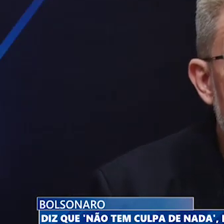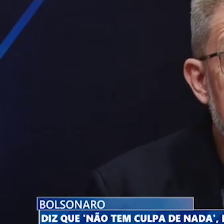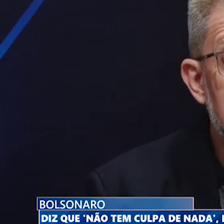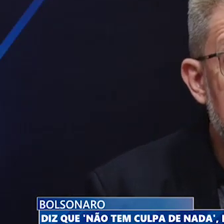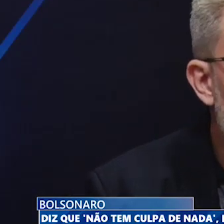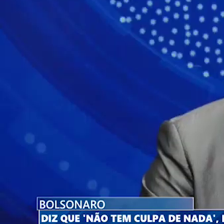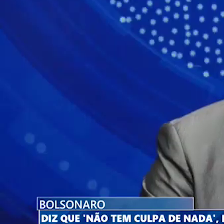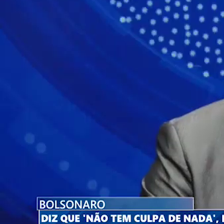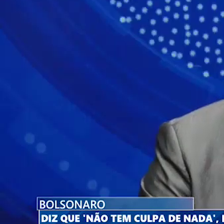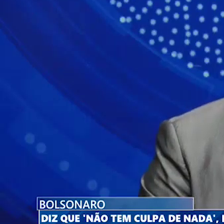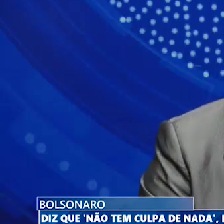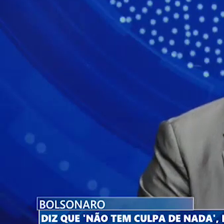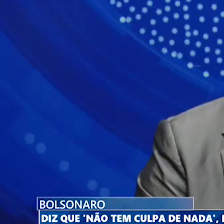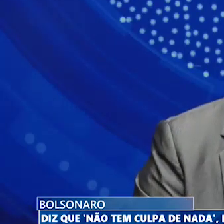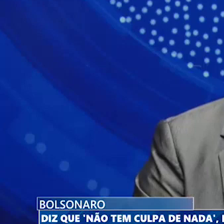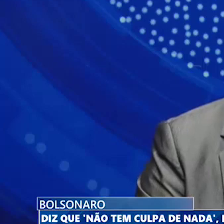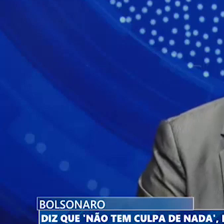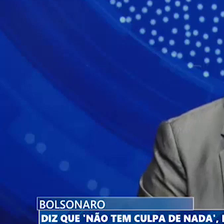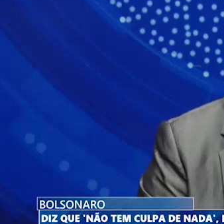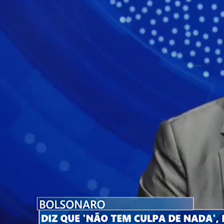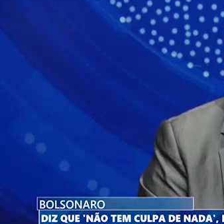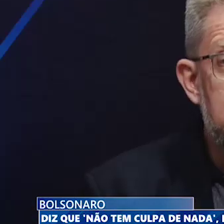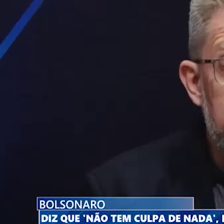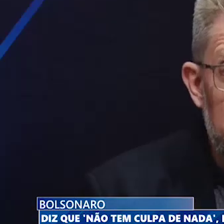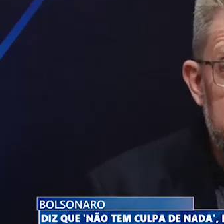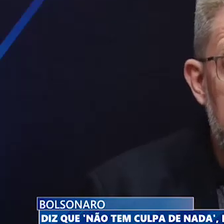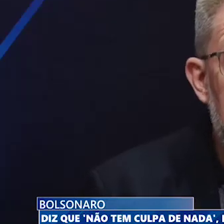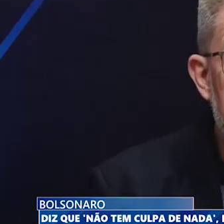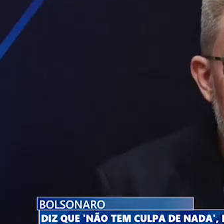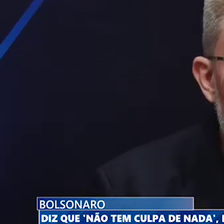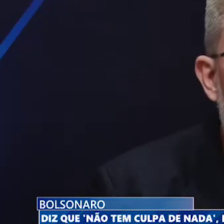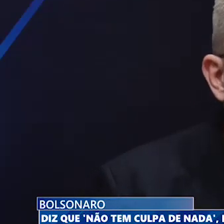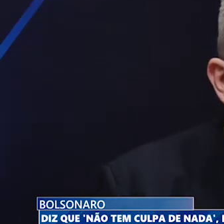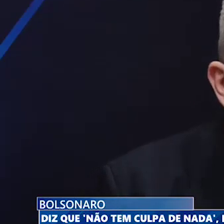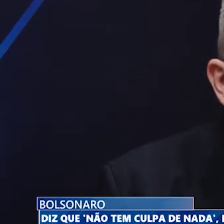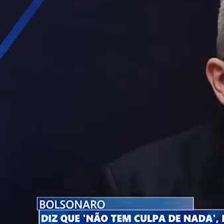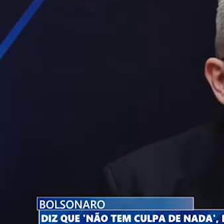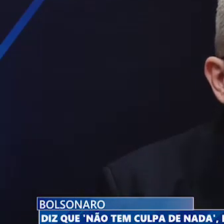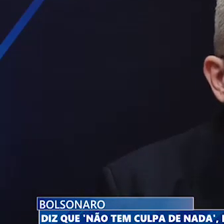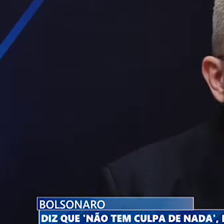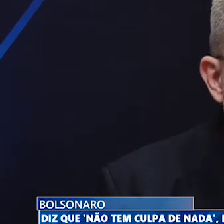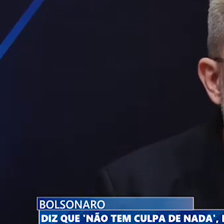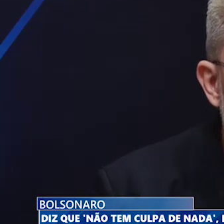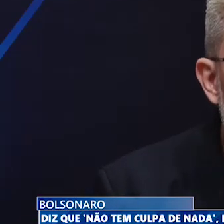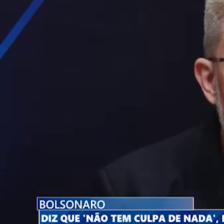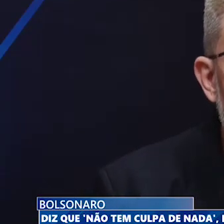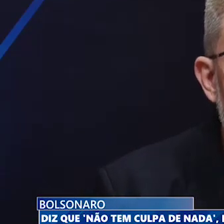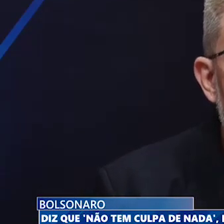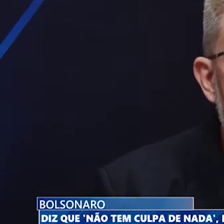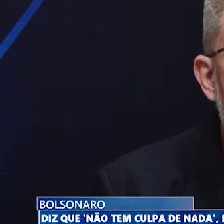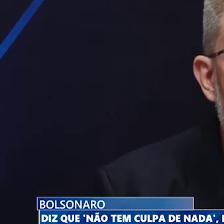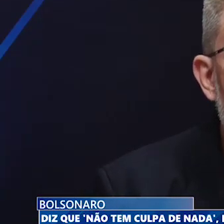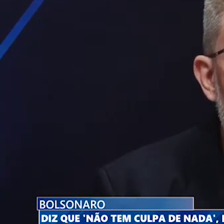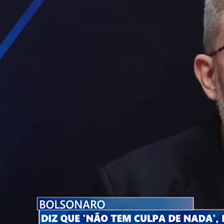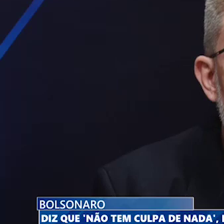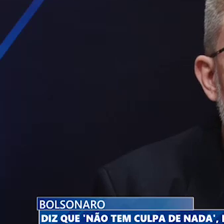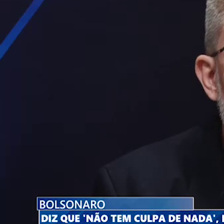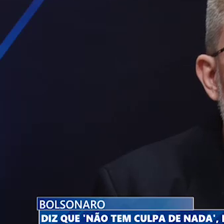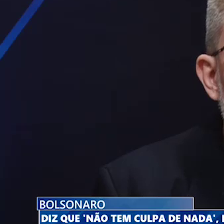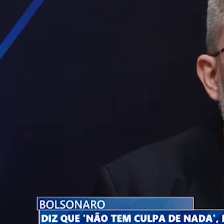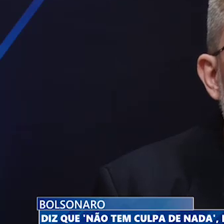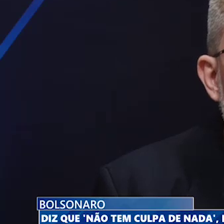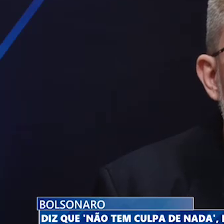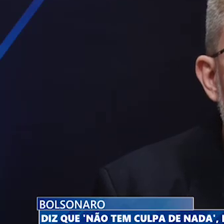se se qualquer um de nós aqui se passa mal sente mal fizer o PCR descobri q tah q tah